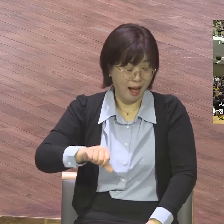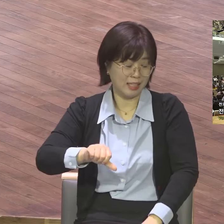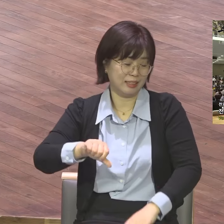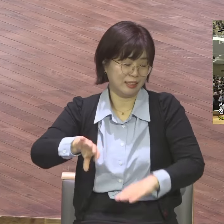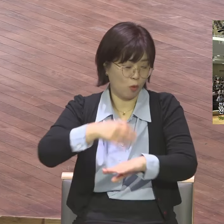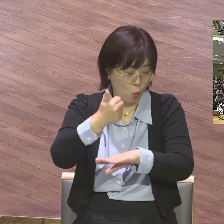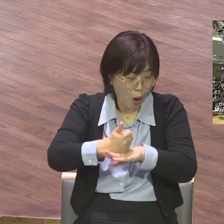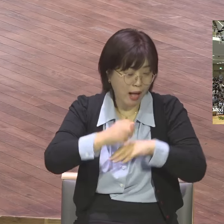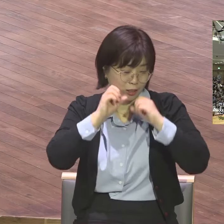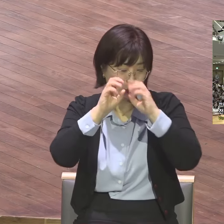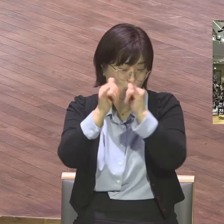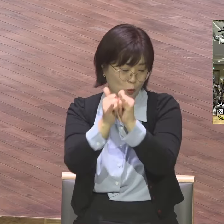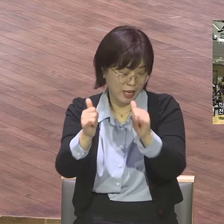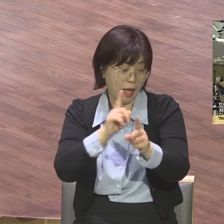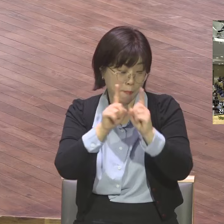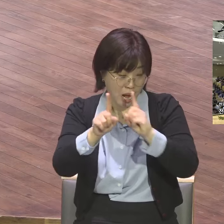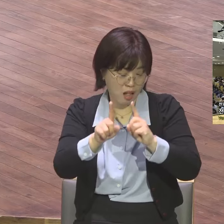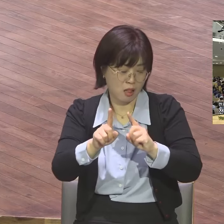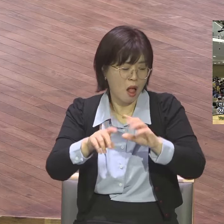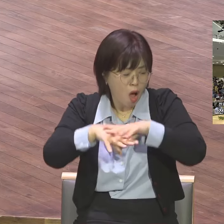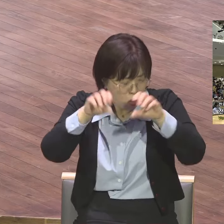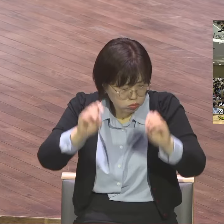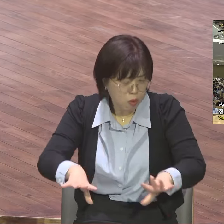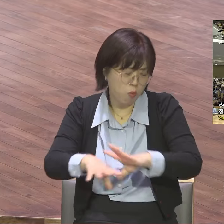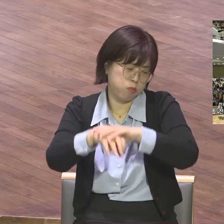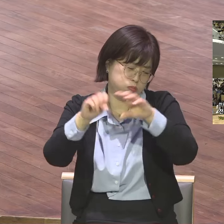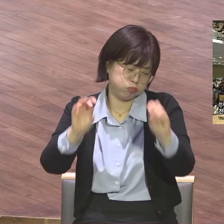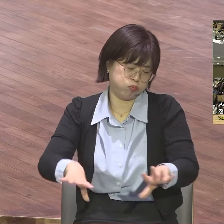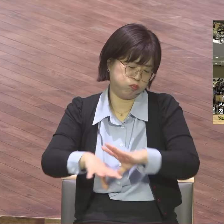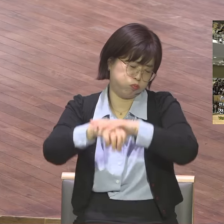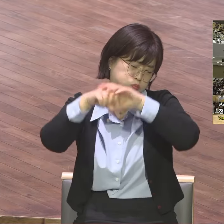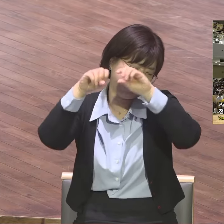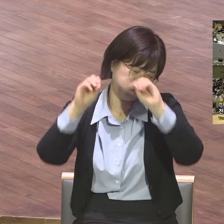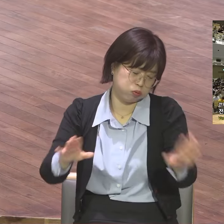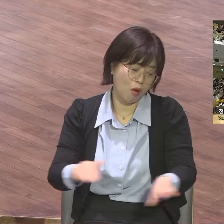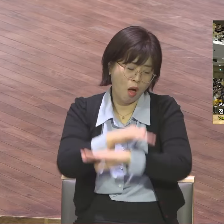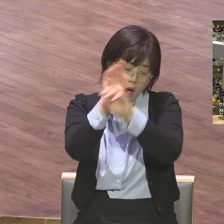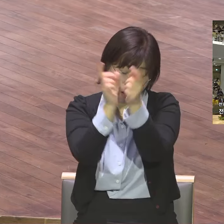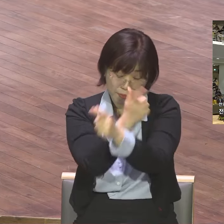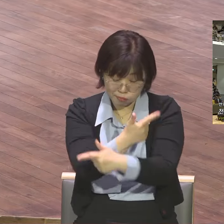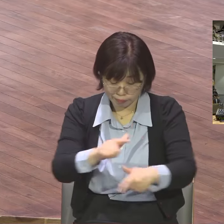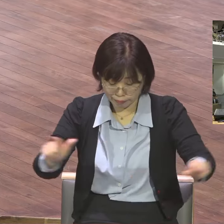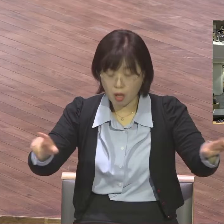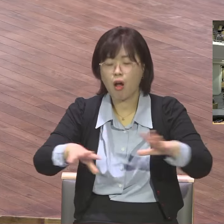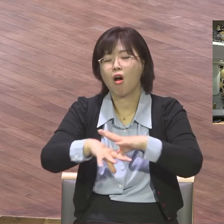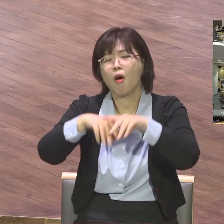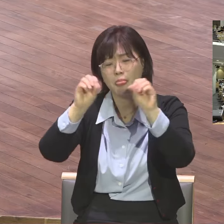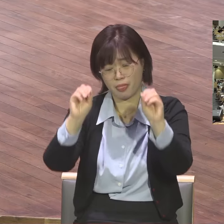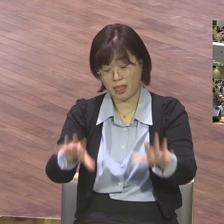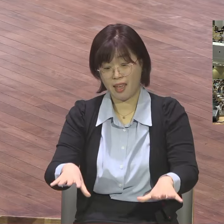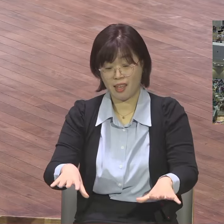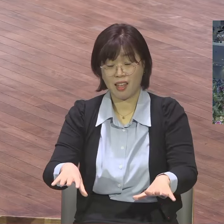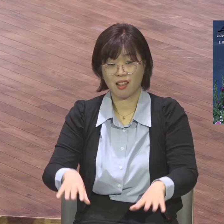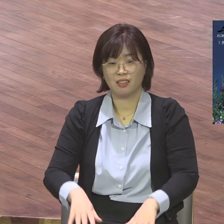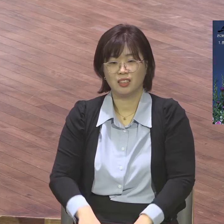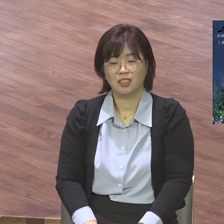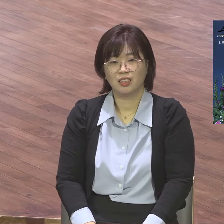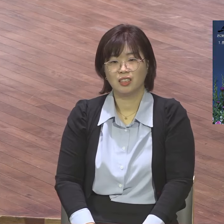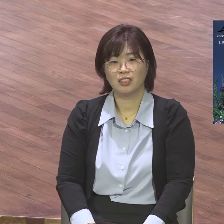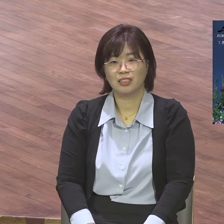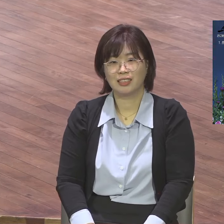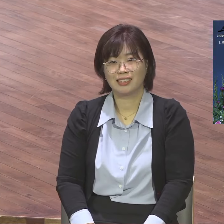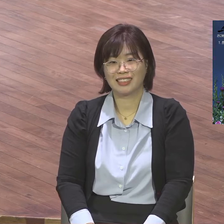이르되 헛되고 헛되며 헛되고 헛되니 모든 것이 헛되도다. 솔로몬은